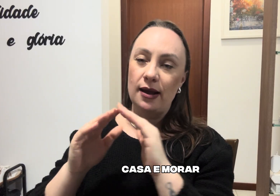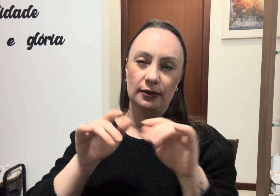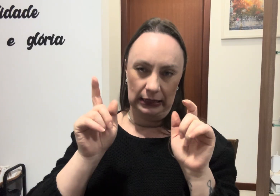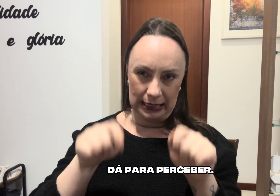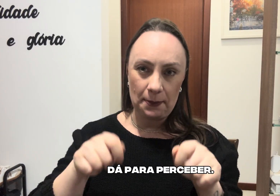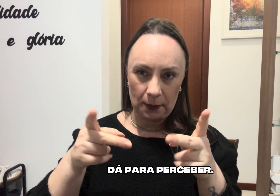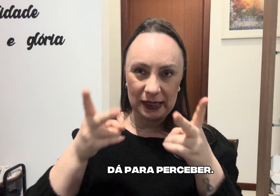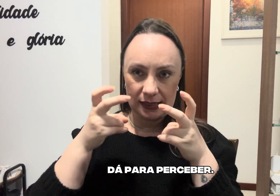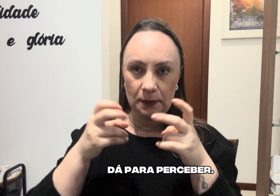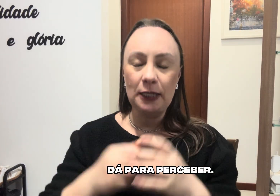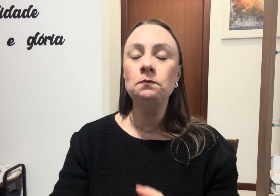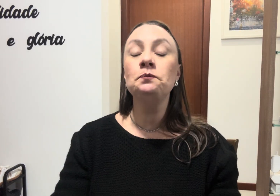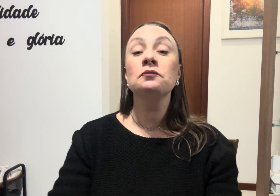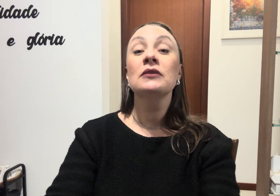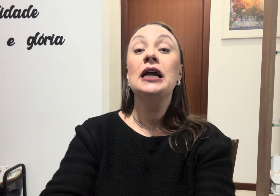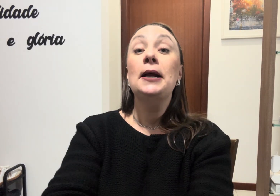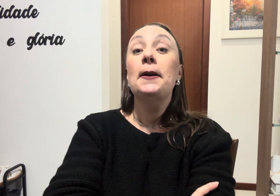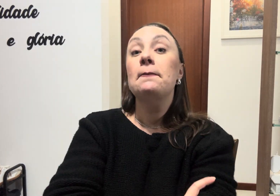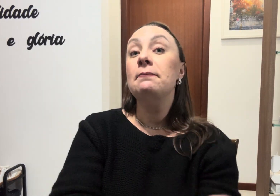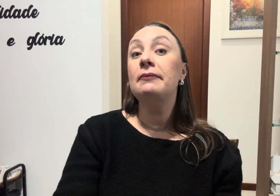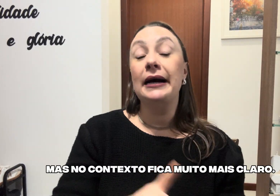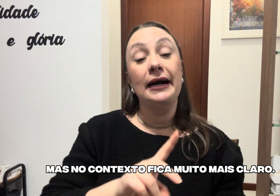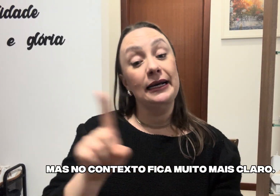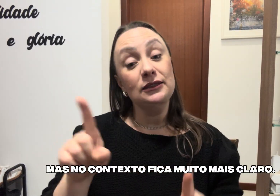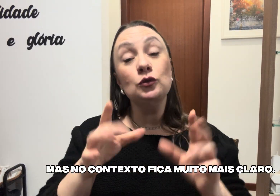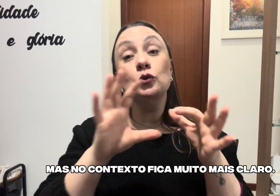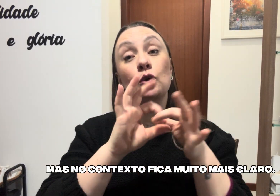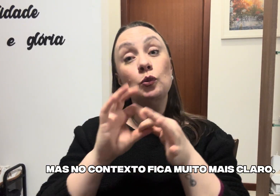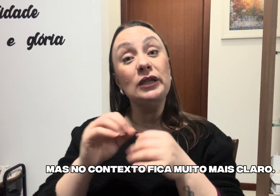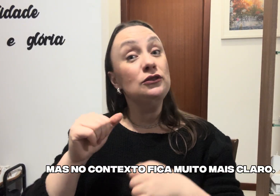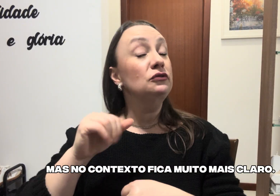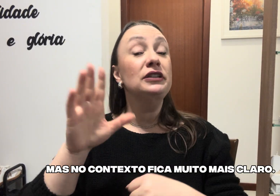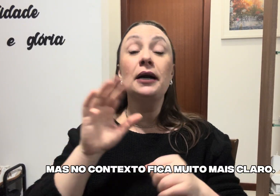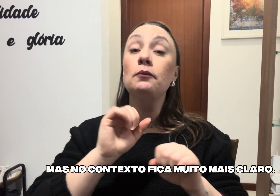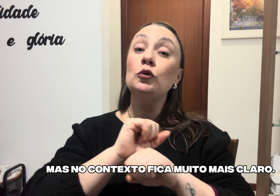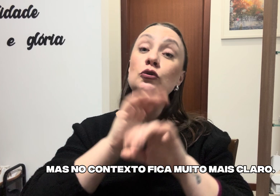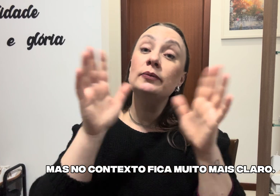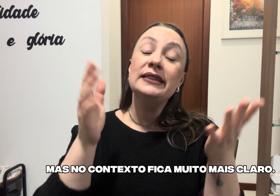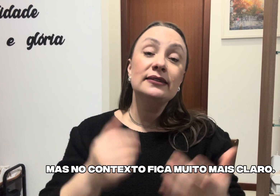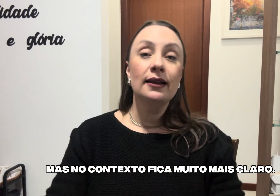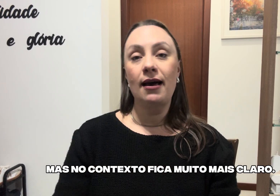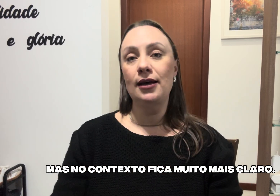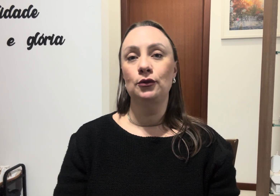morar, dá para perceber? Mas no contexto fica muito mais claro.